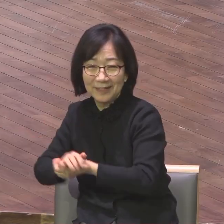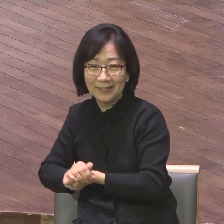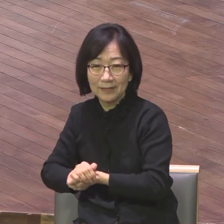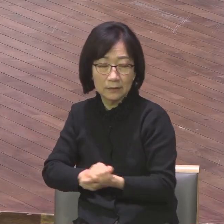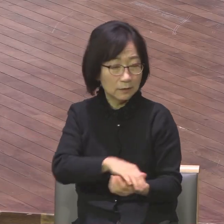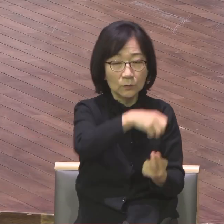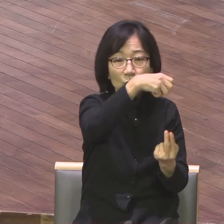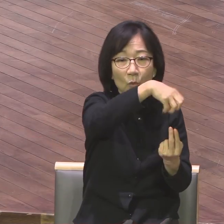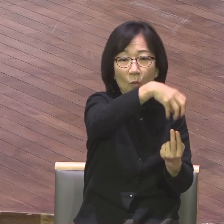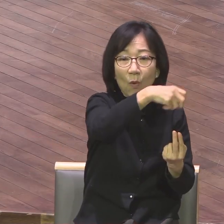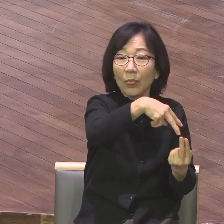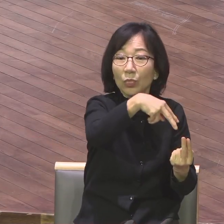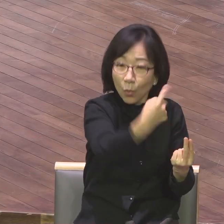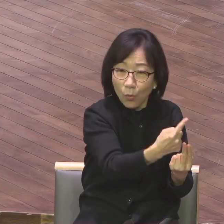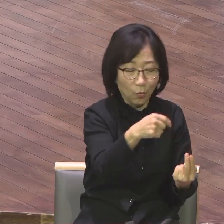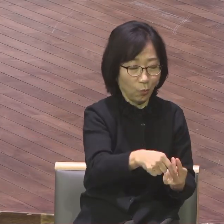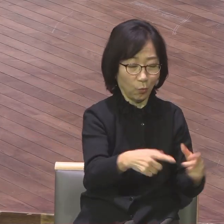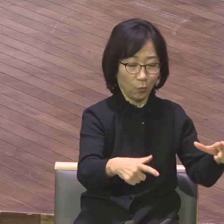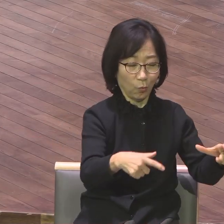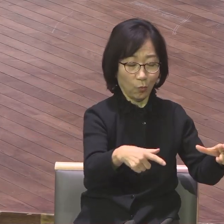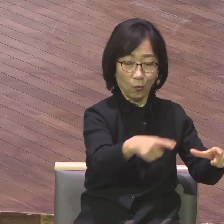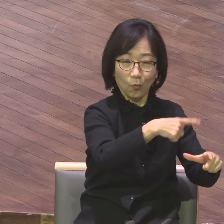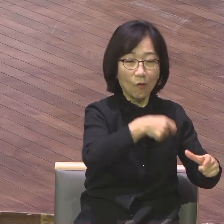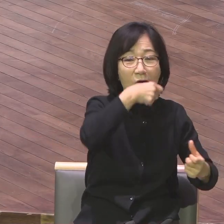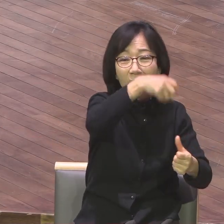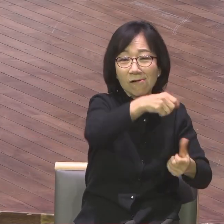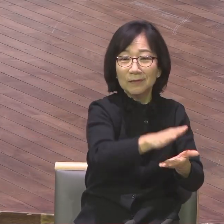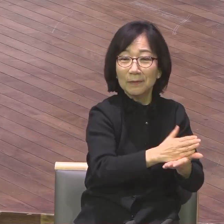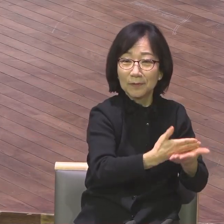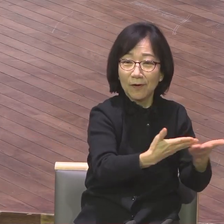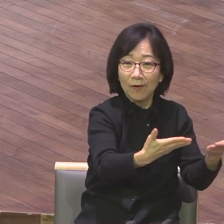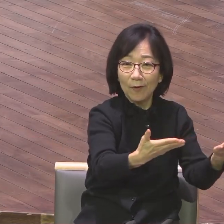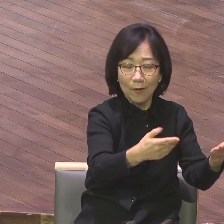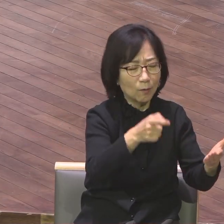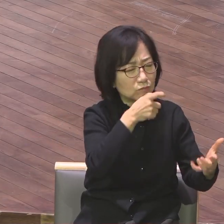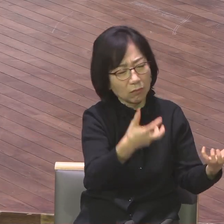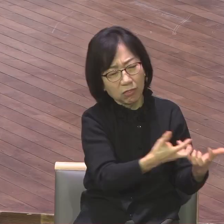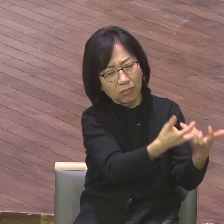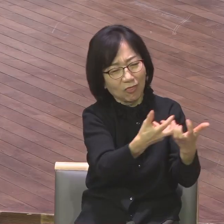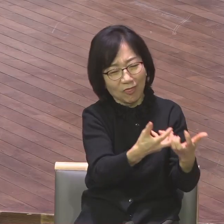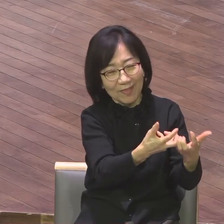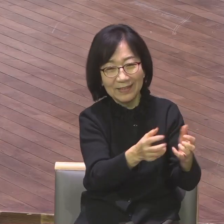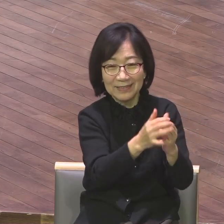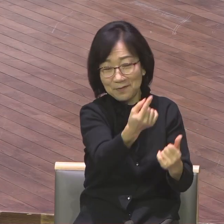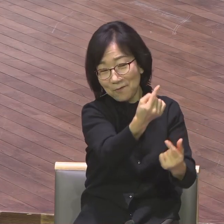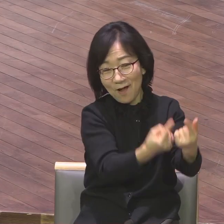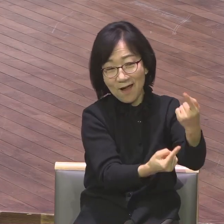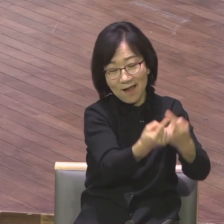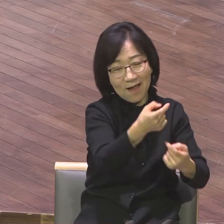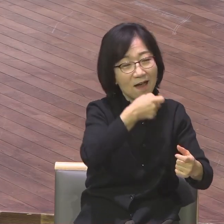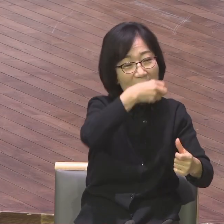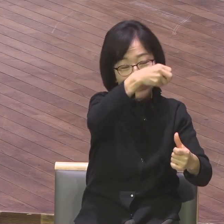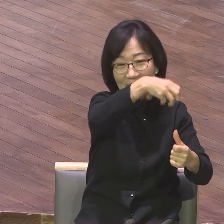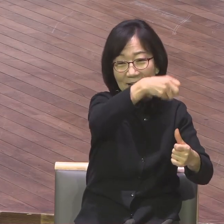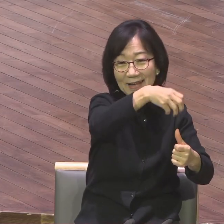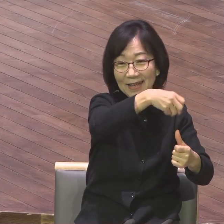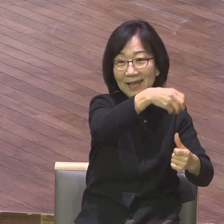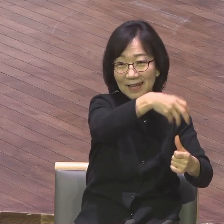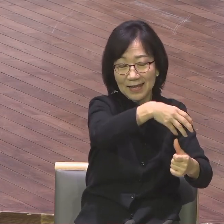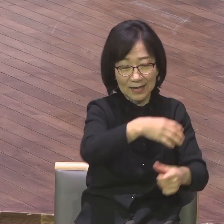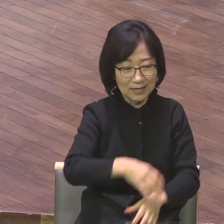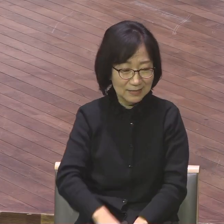요한도 살렘 가까운 에논에서 세례를 베푸니 거기 물이 많음이라. 그러므로 사람들이 와서 세례를